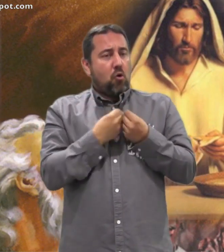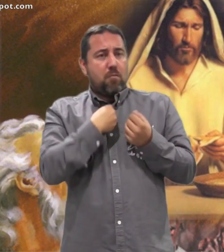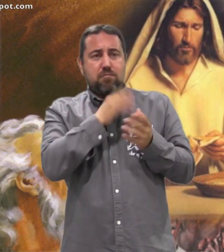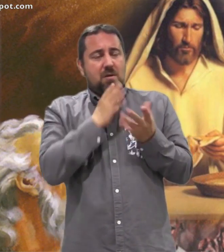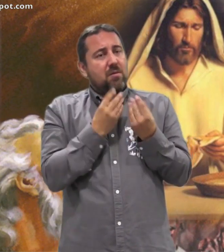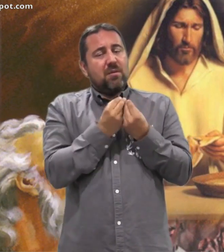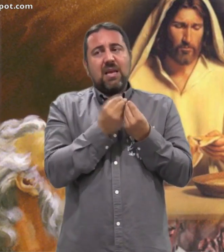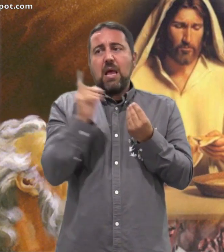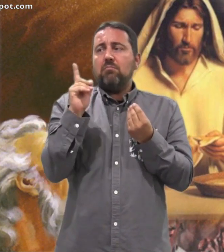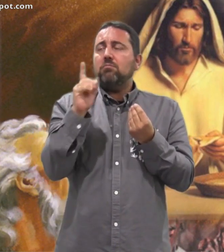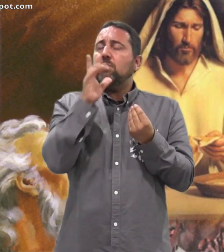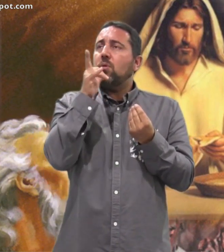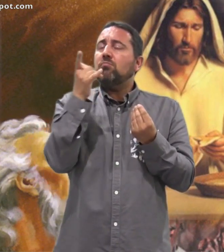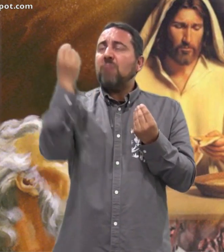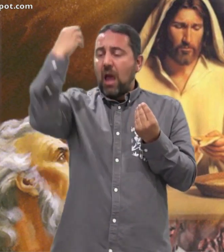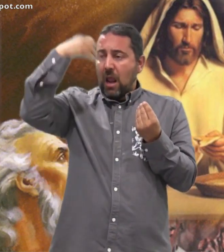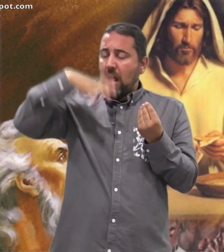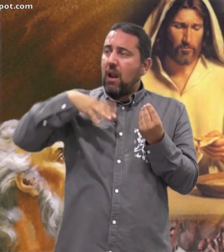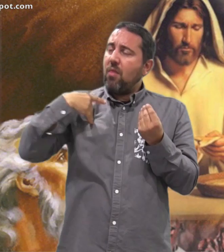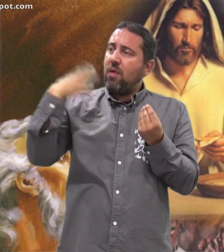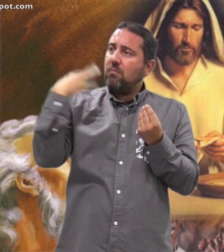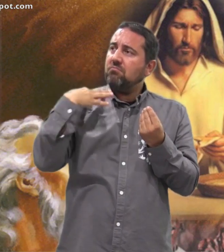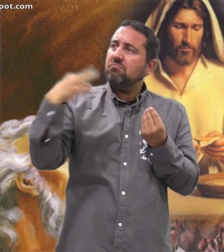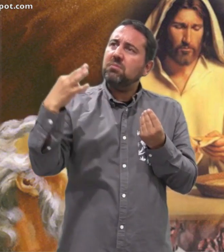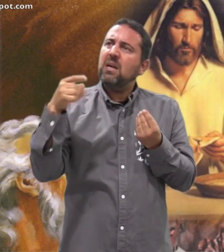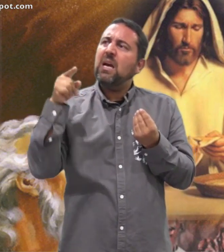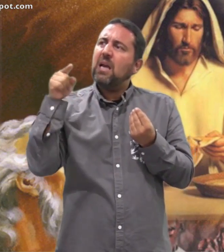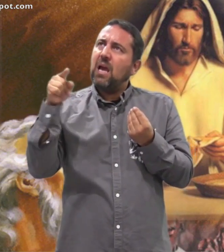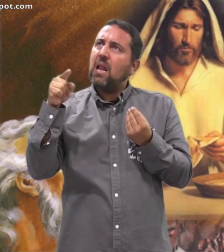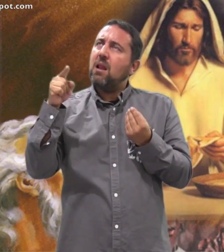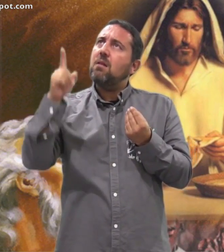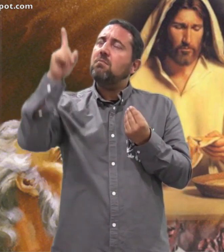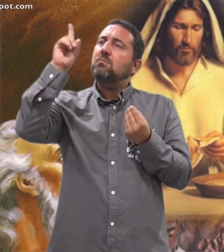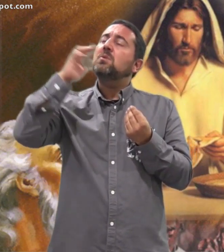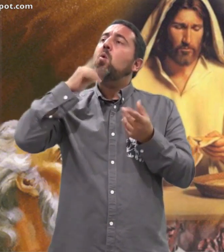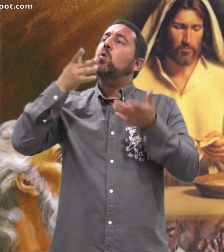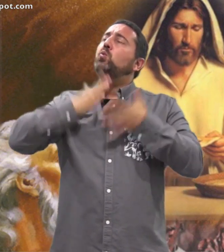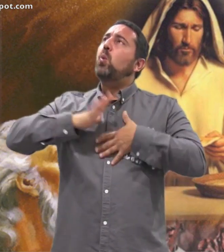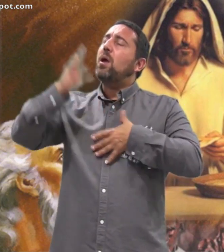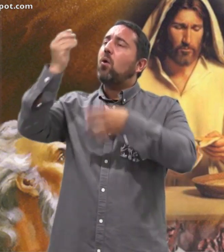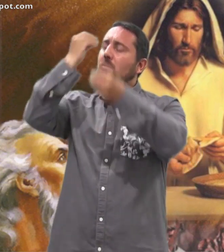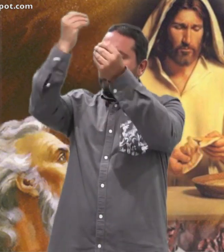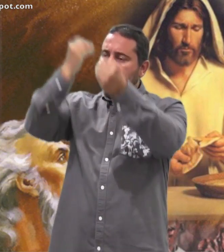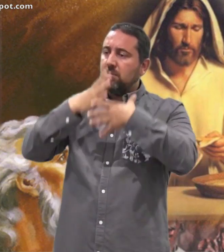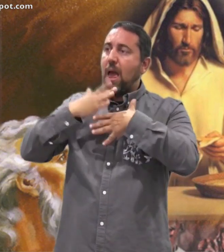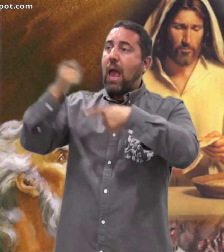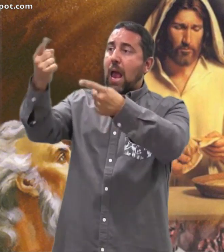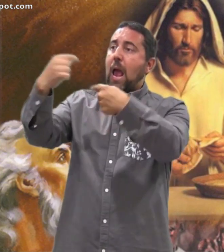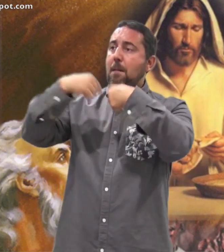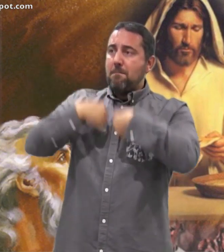escogió desde el seno de mi madre y me llamó por su gracia, se dignó revelar a